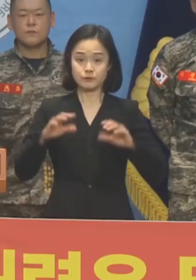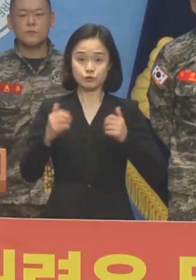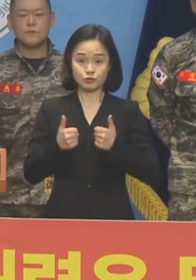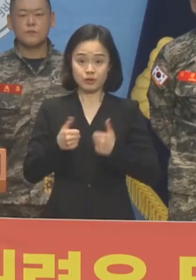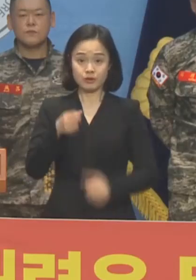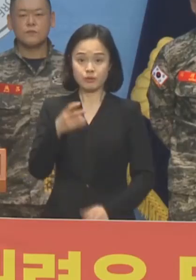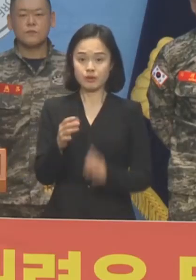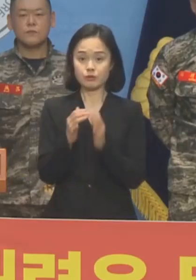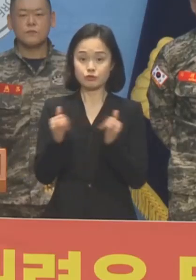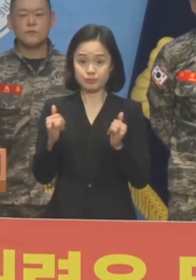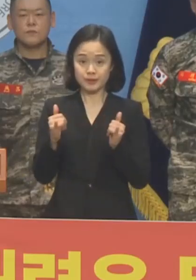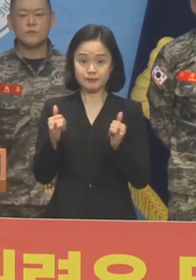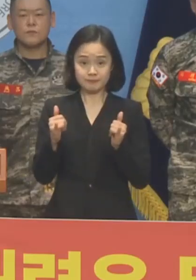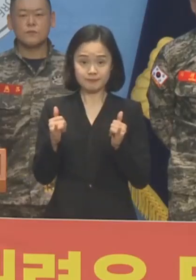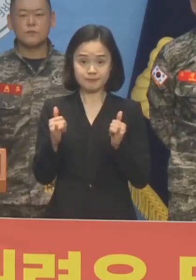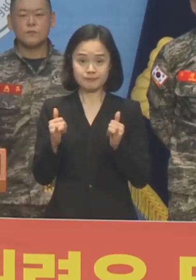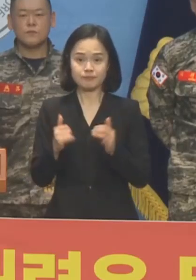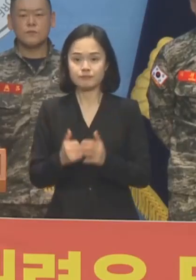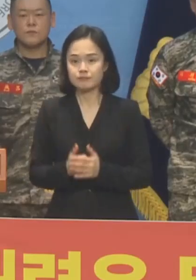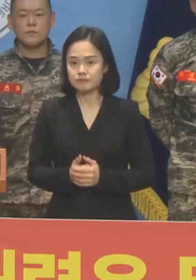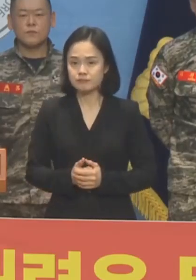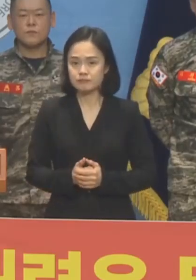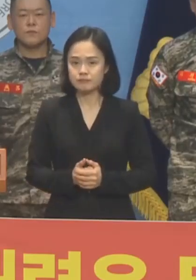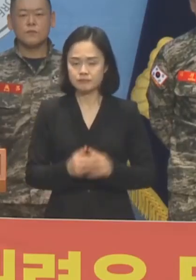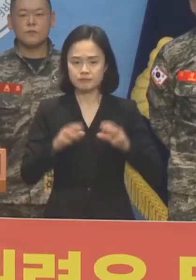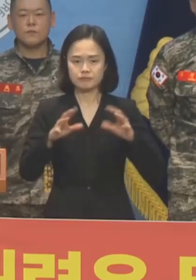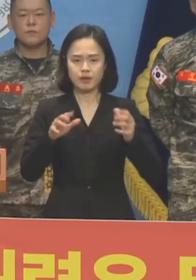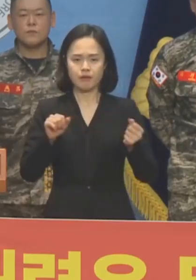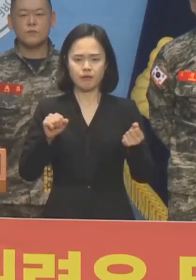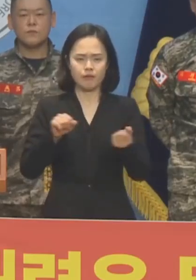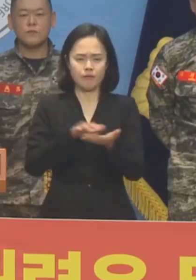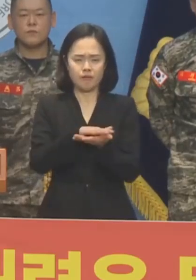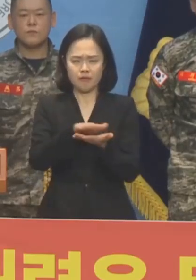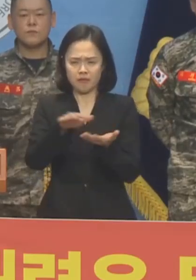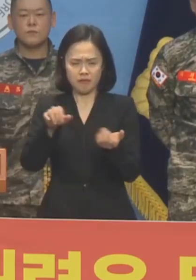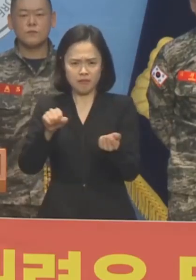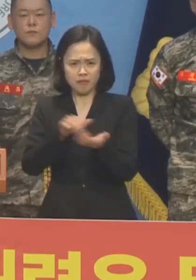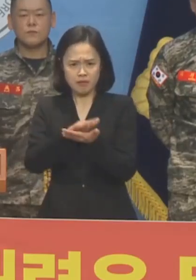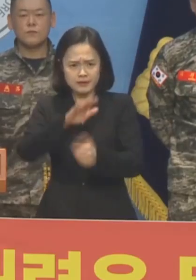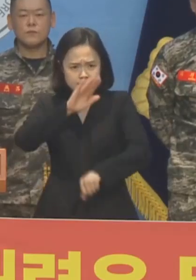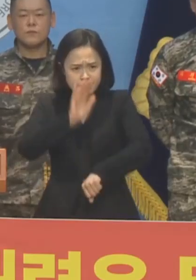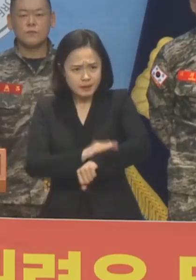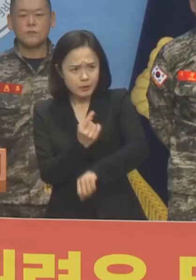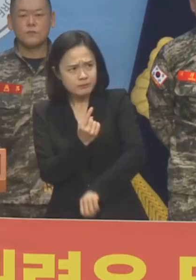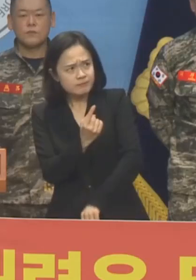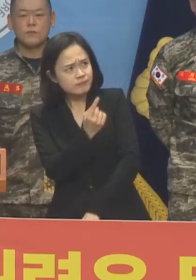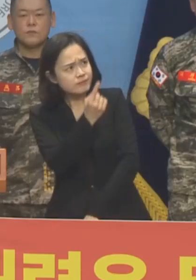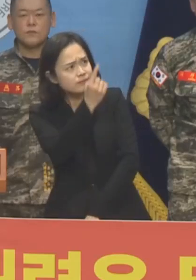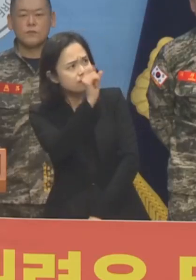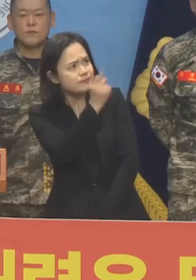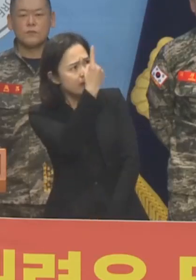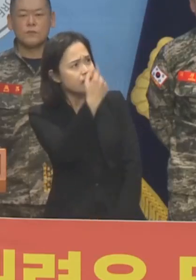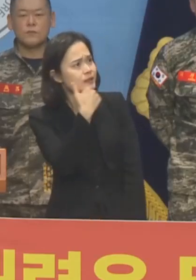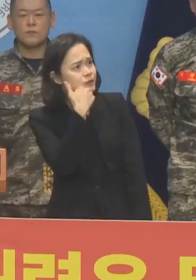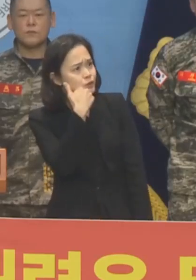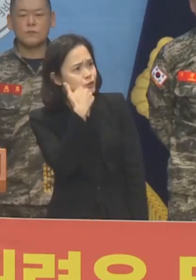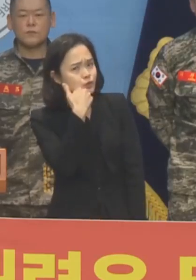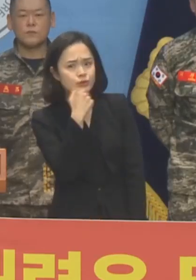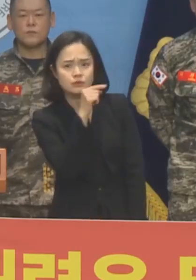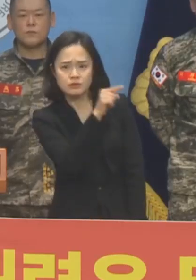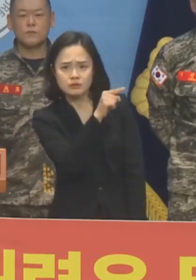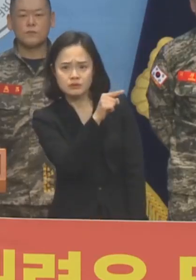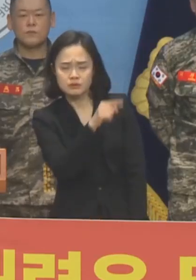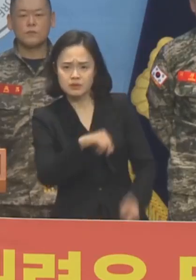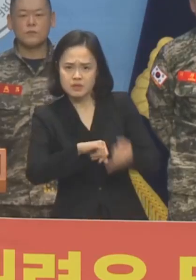국민들은 이 내란 사태가 어디에서 연유했고 어디까지 그 책임을 물어야 되는지 반드시 사후에